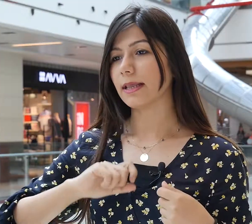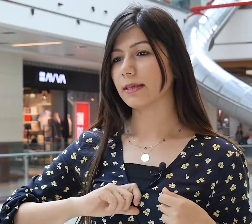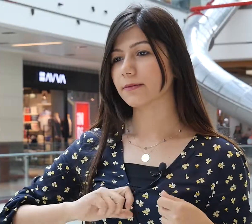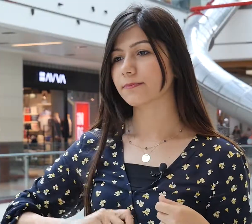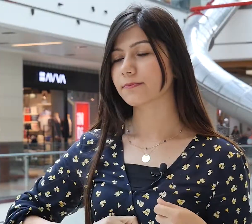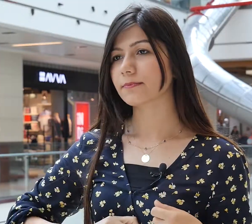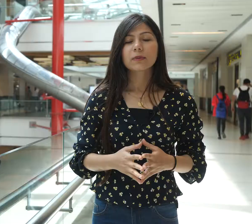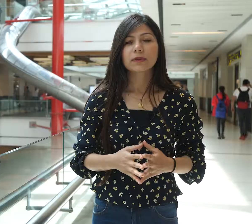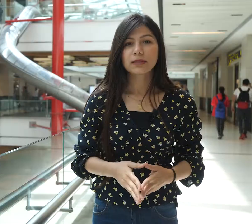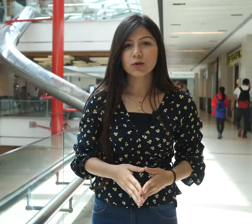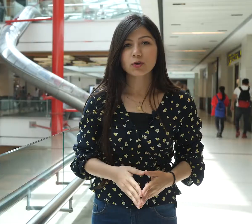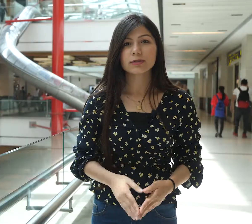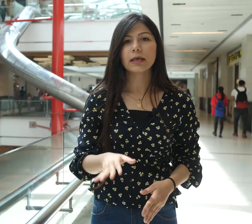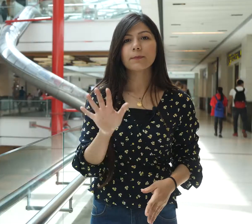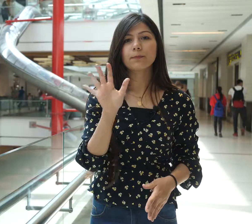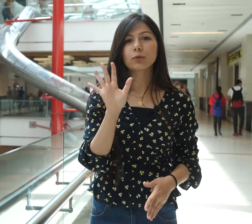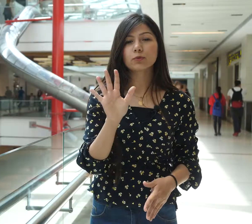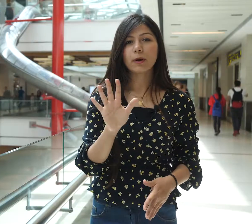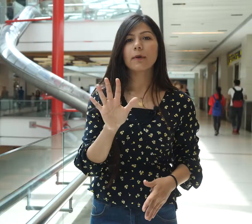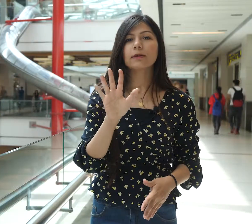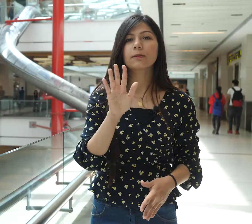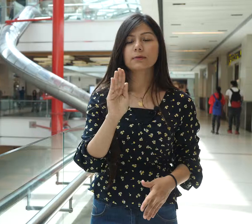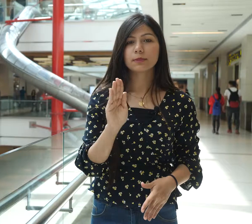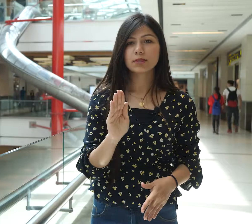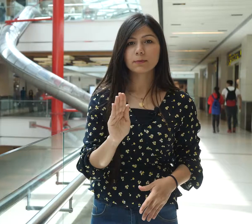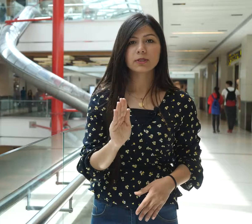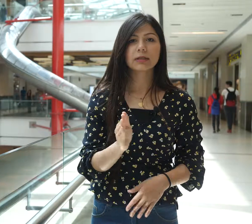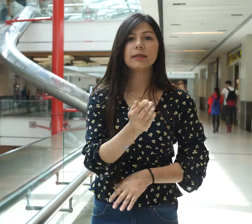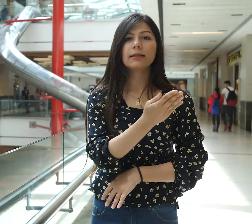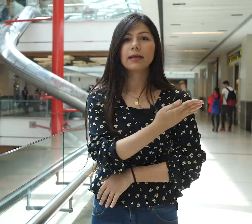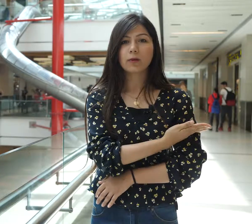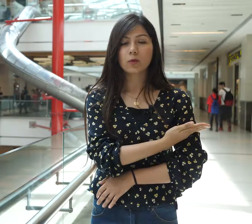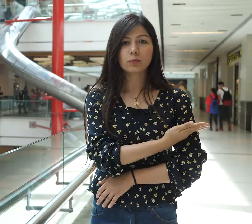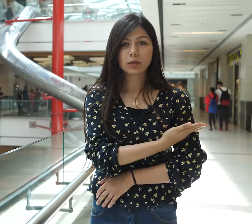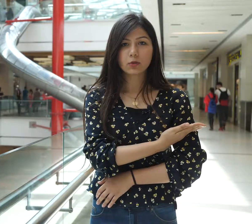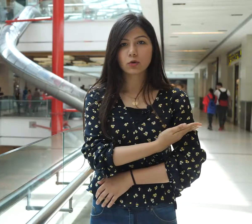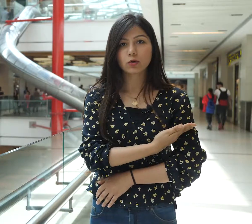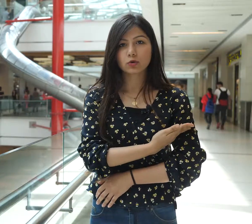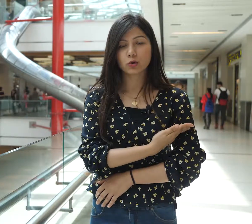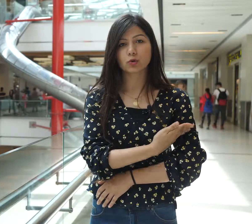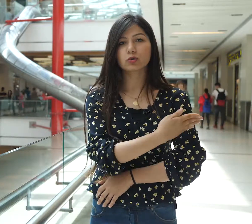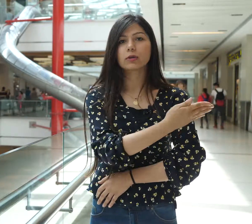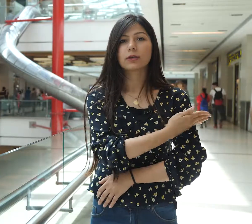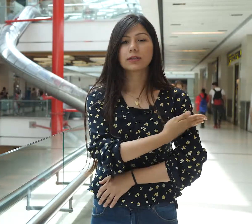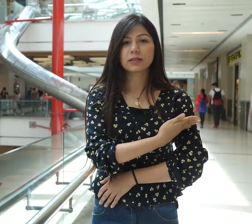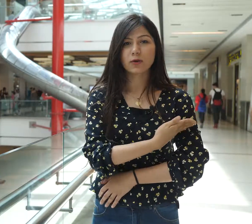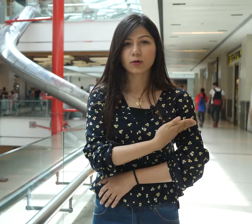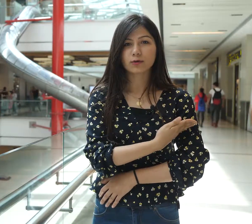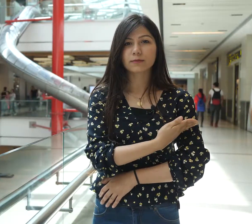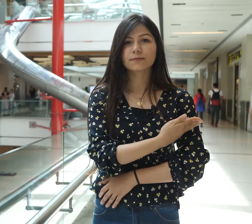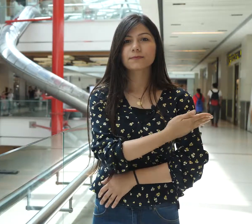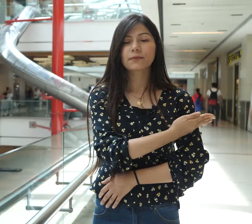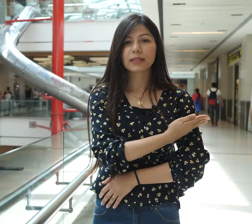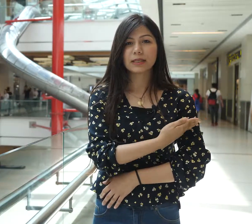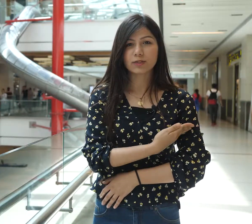Yelek. Tişörtte bütün parmaklarımız bitişik bir şekilde diğer kolumuza doğru götürüyoruz. Tişört.